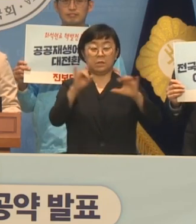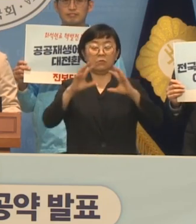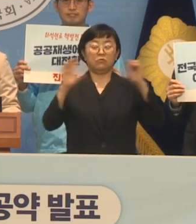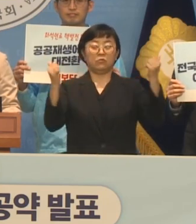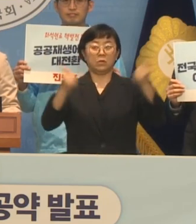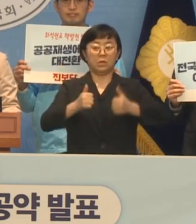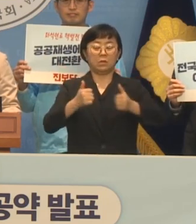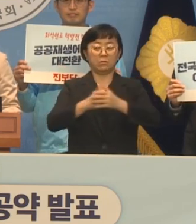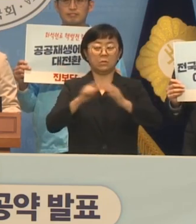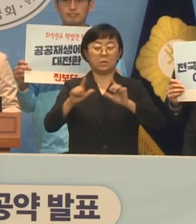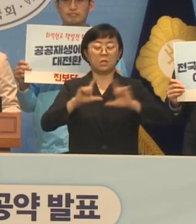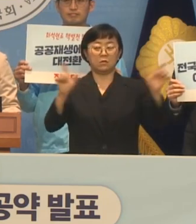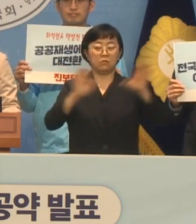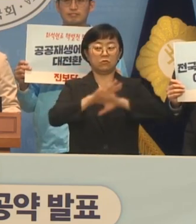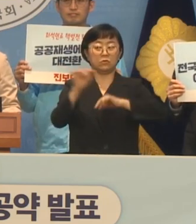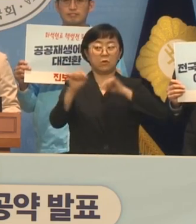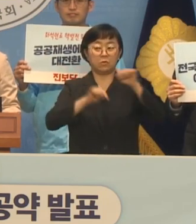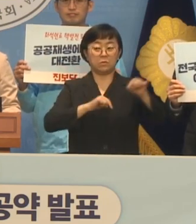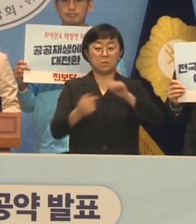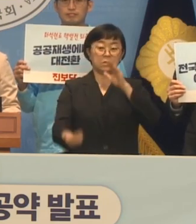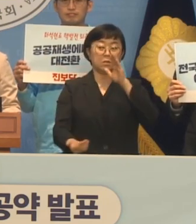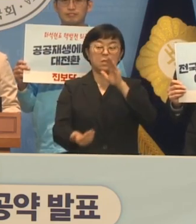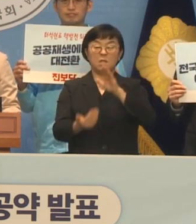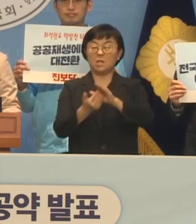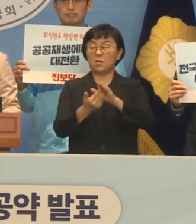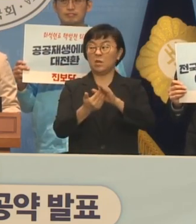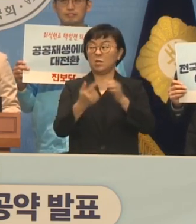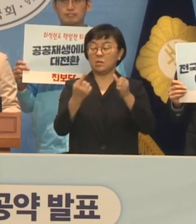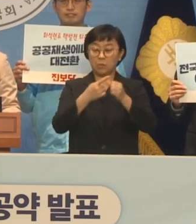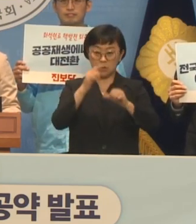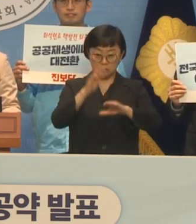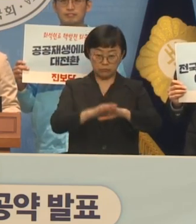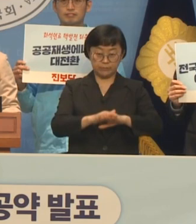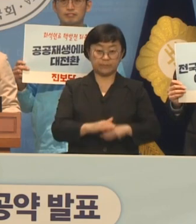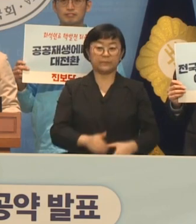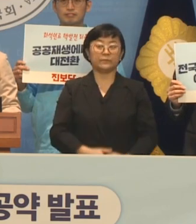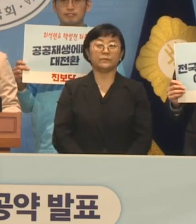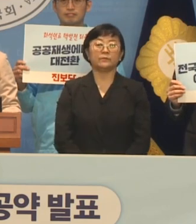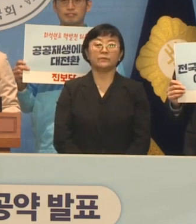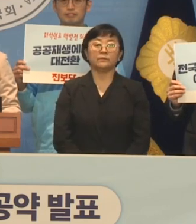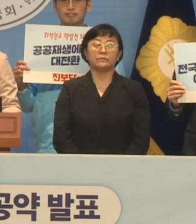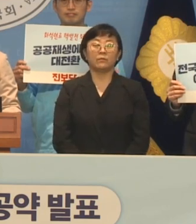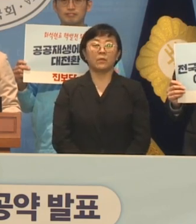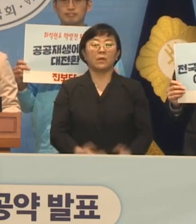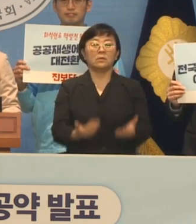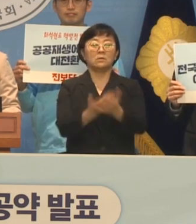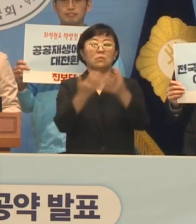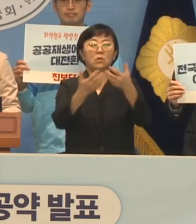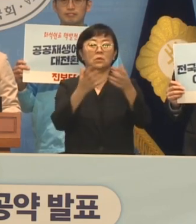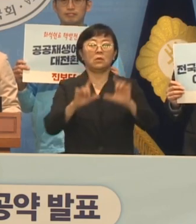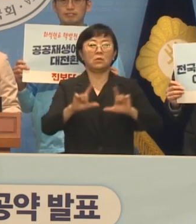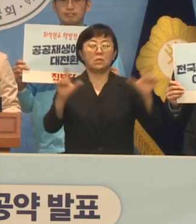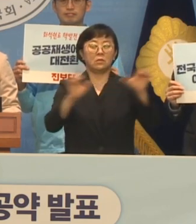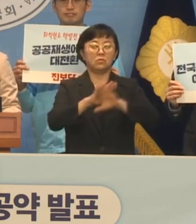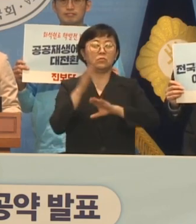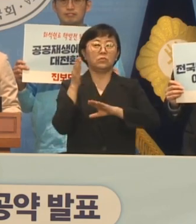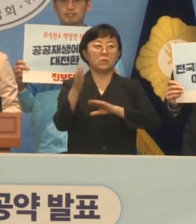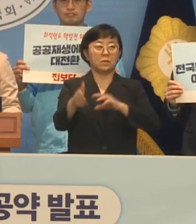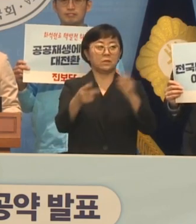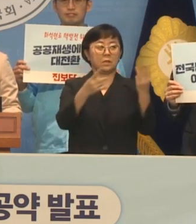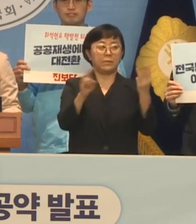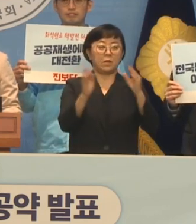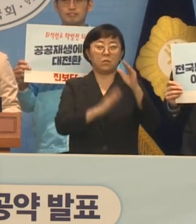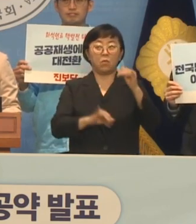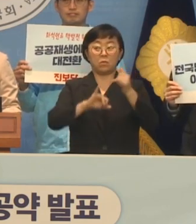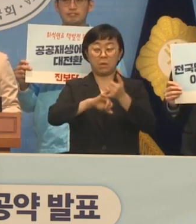국회를 기후정치 실현의 최전선으로 만들겠습니다. 진보당 기후 분야 3대